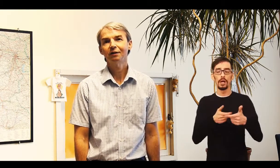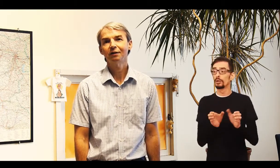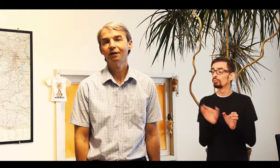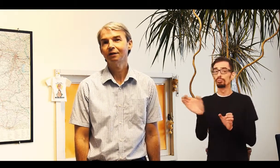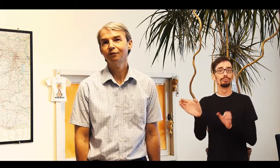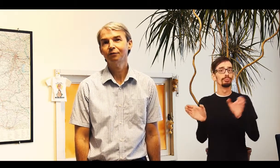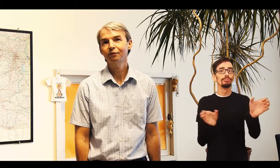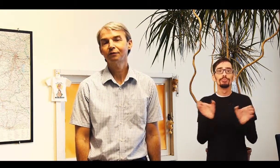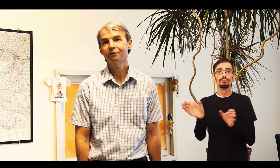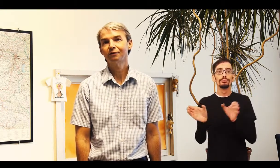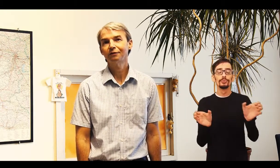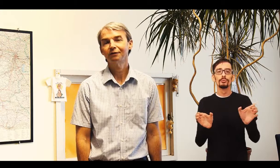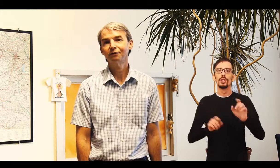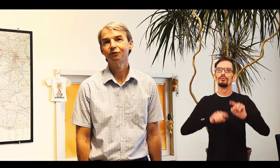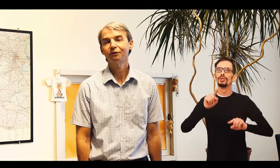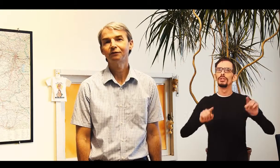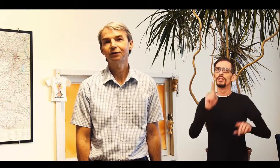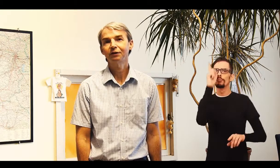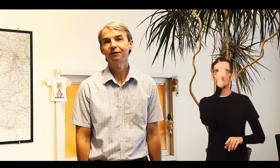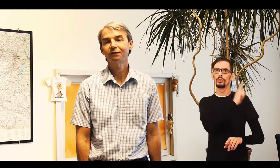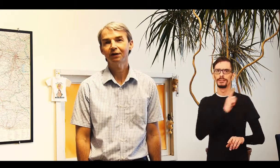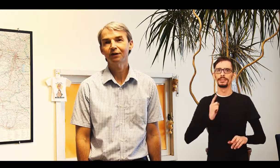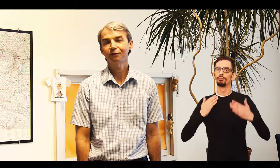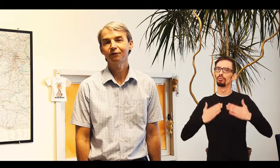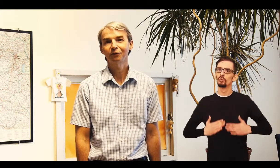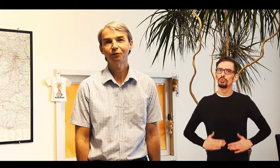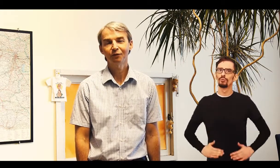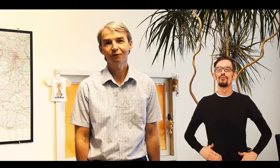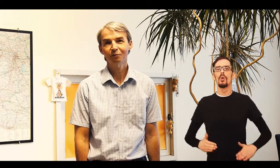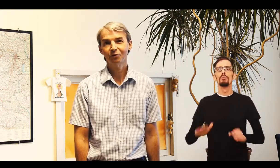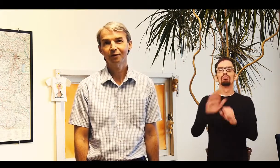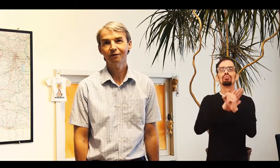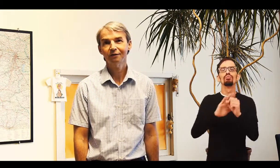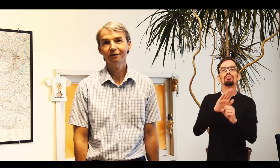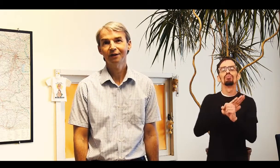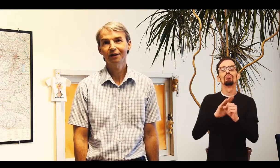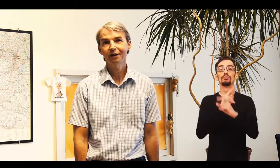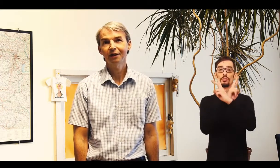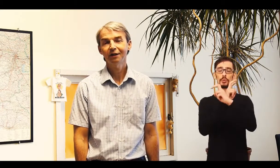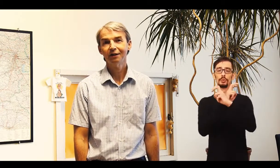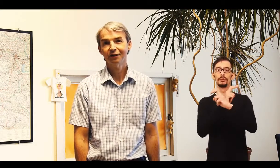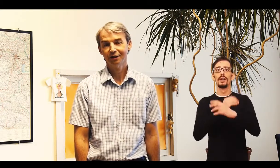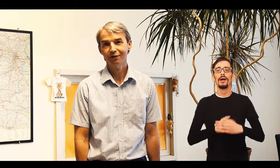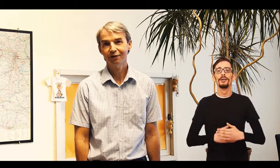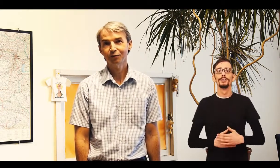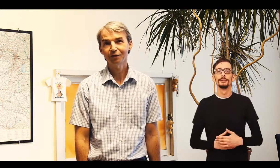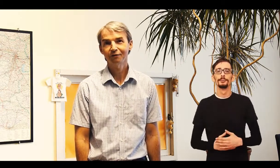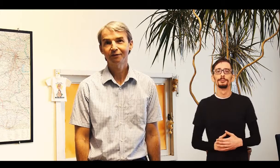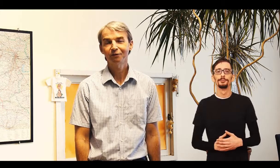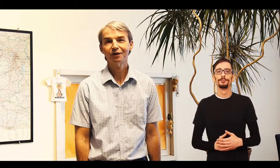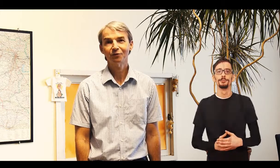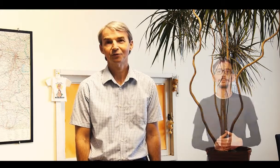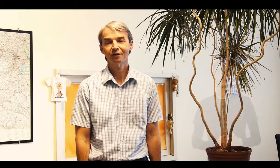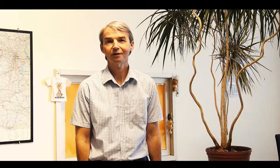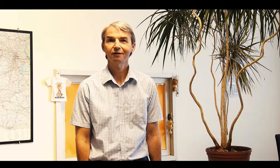Lagerung und die Vertellung von Unifun-Sorten an die Exekutive für ganz Österreich.